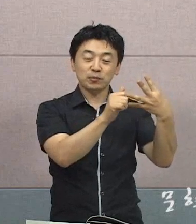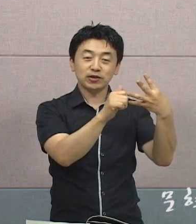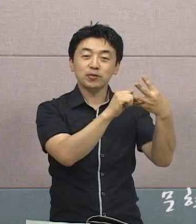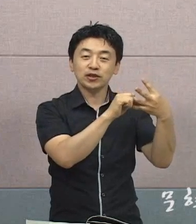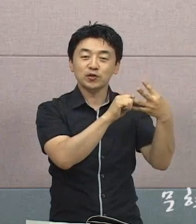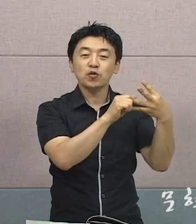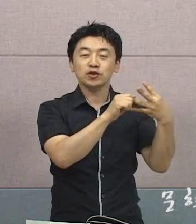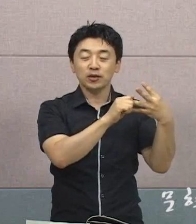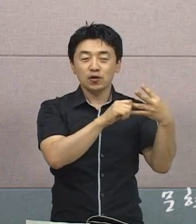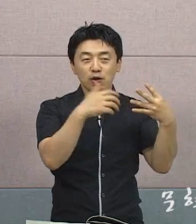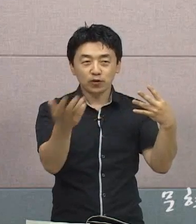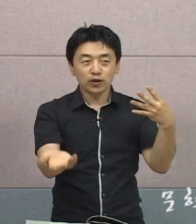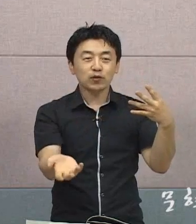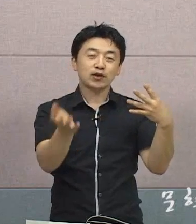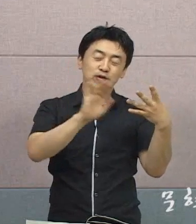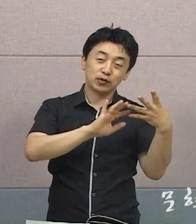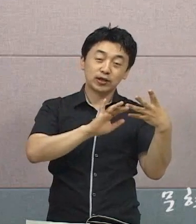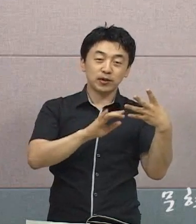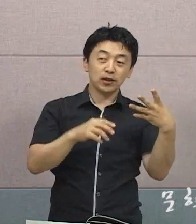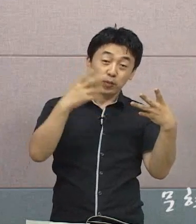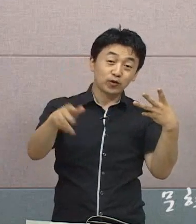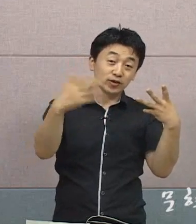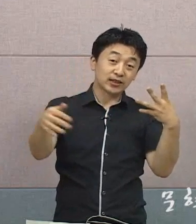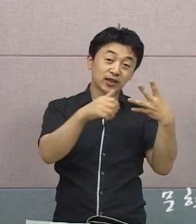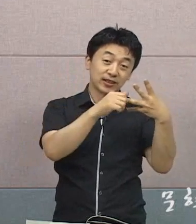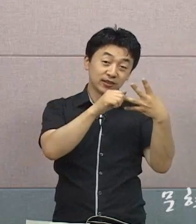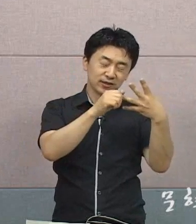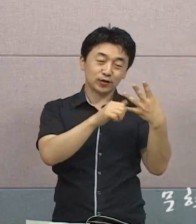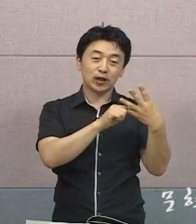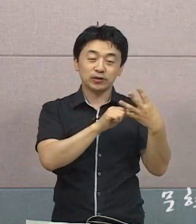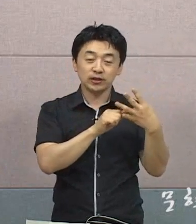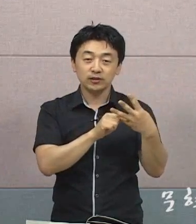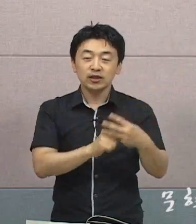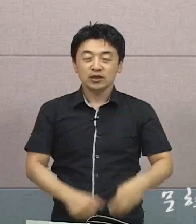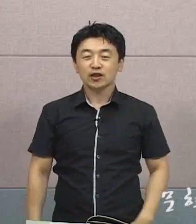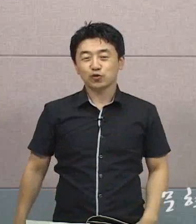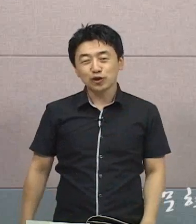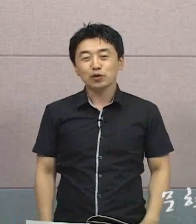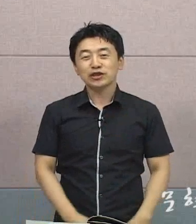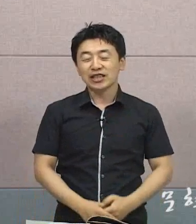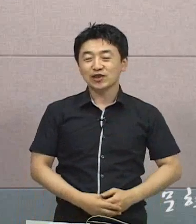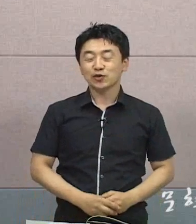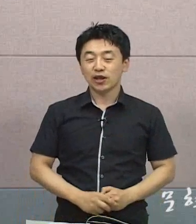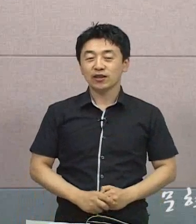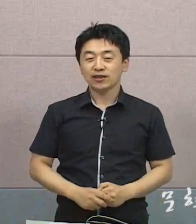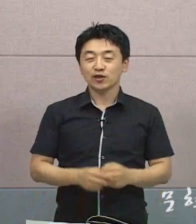세 번째는 조금 외워도 되고 안 외워도 되고 하지만 볼 줄은 아셔야 되는. 그리고 네 번째는 그렇게 굳이 외우시지 않으셔도 될 단어들로